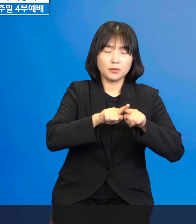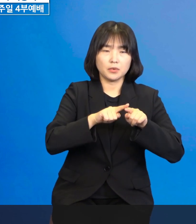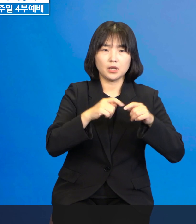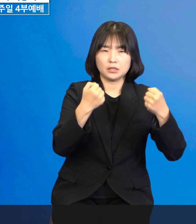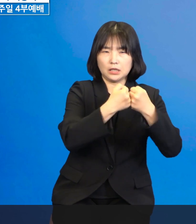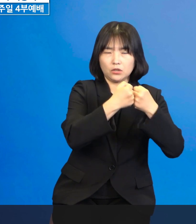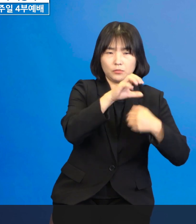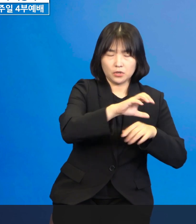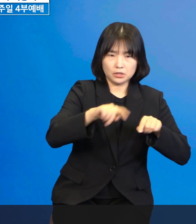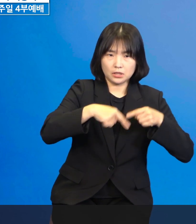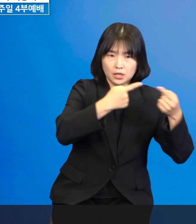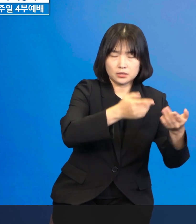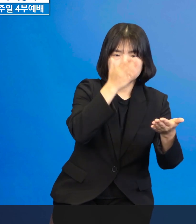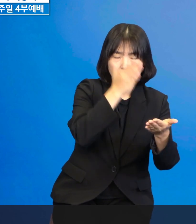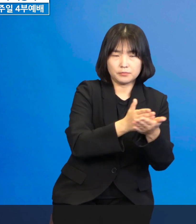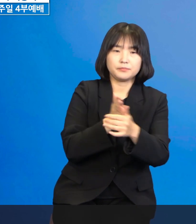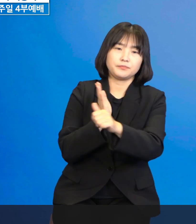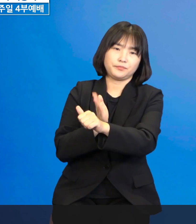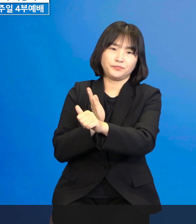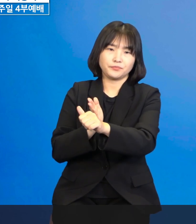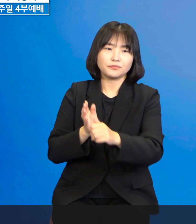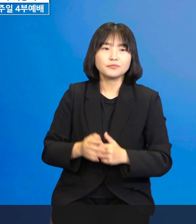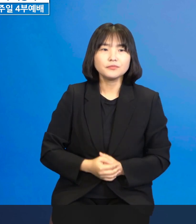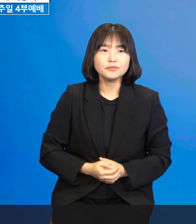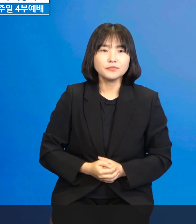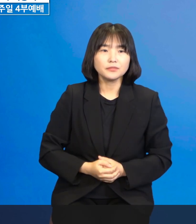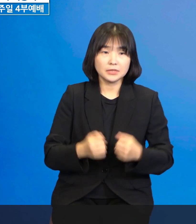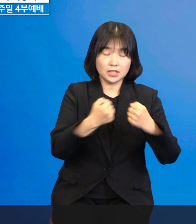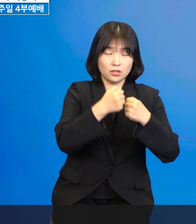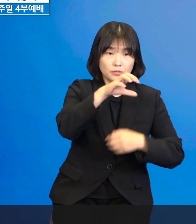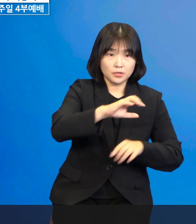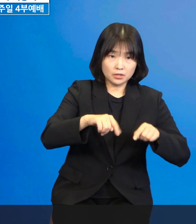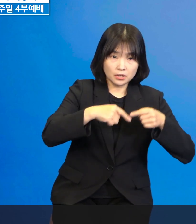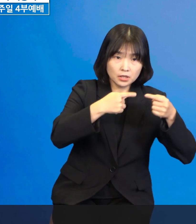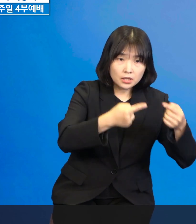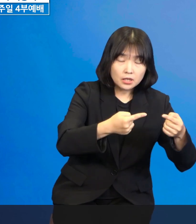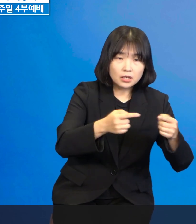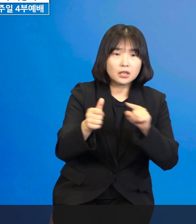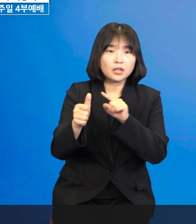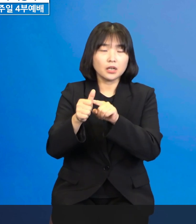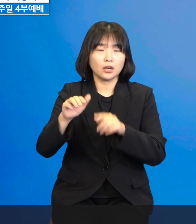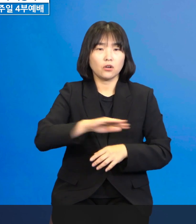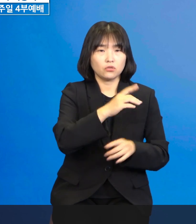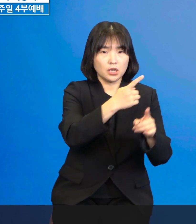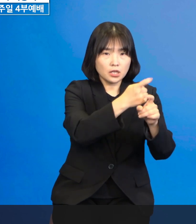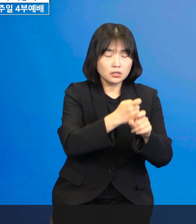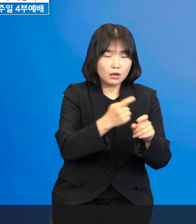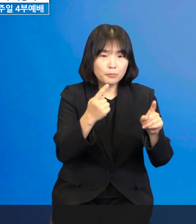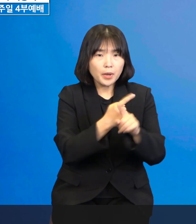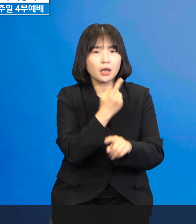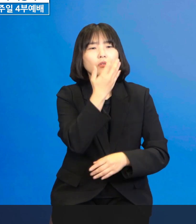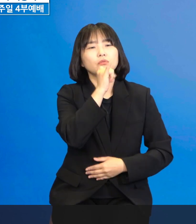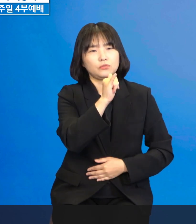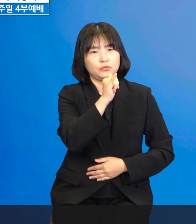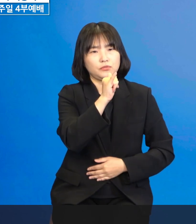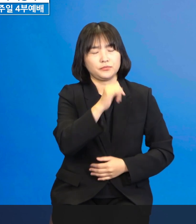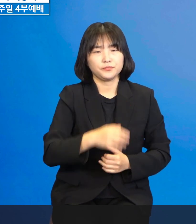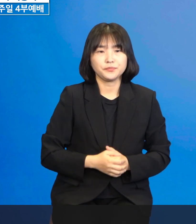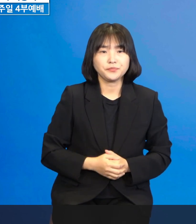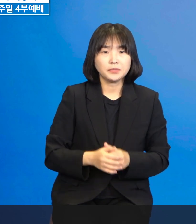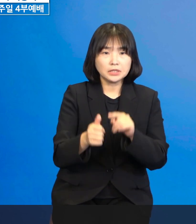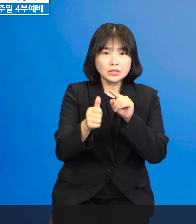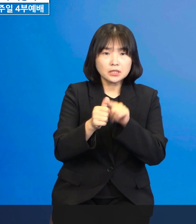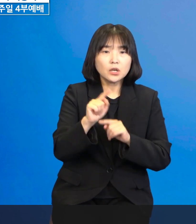함께 싸움터에 나가지 않도록 하여 주십시오. 싸움터에 나가서 그가 우리의 대적으로 돌변할지도 모르는